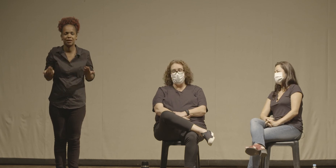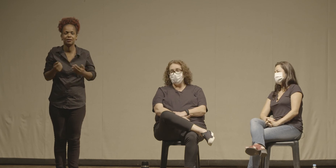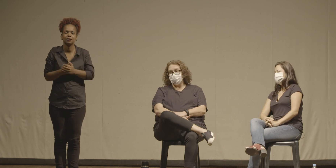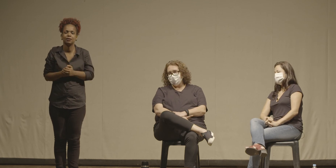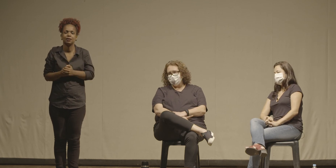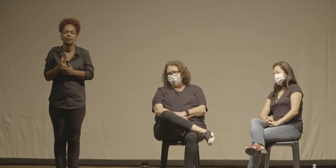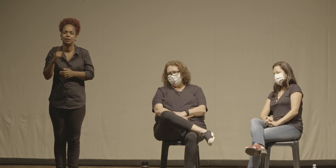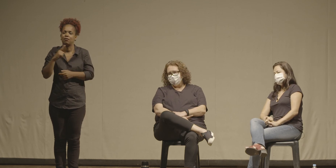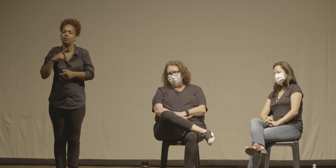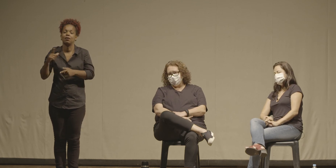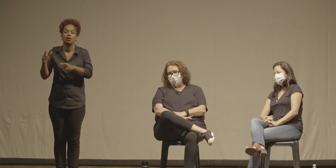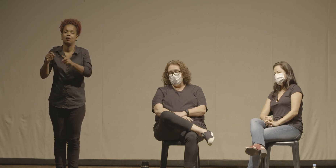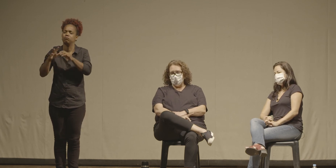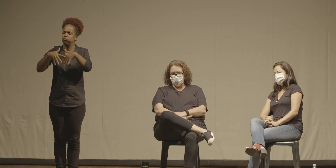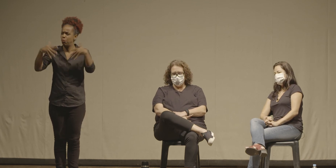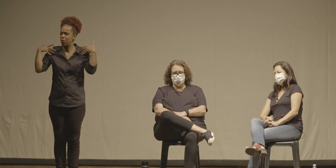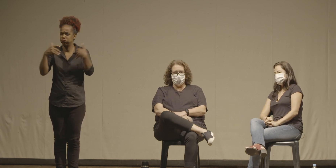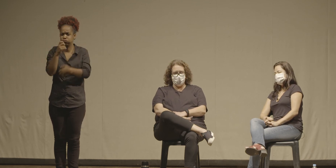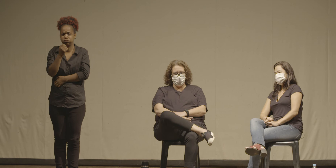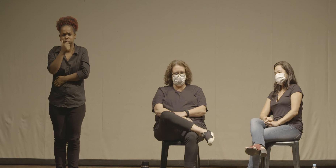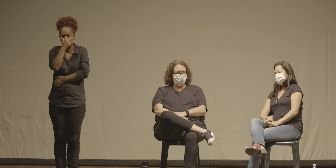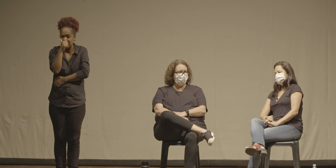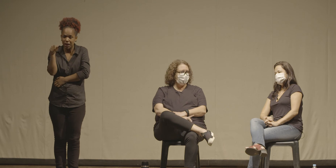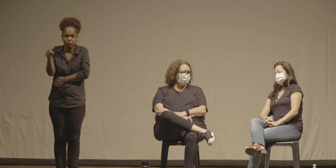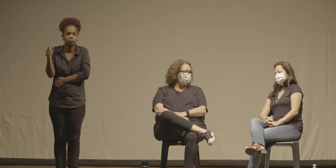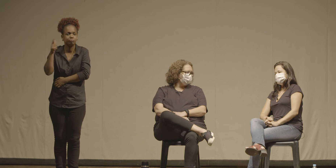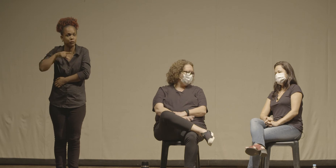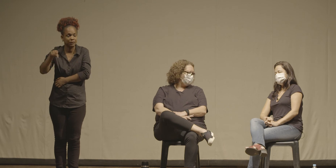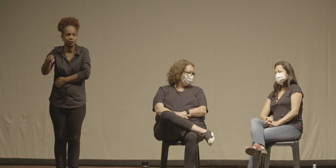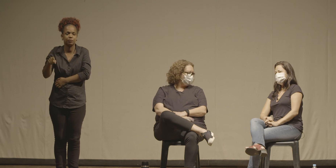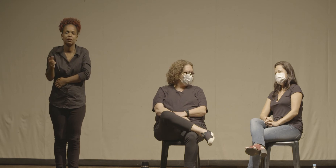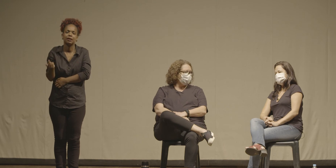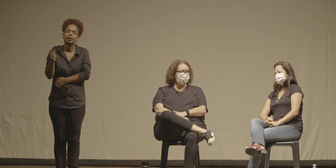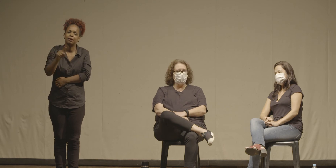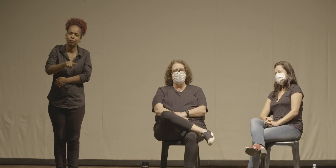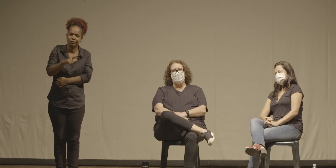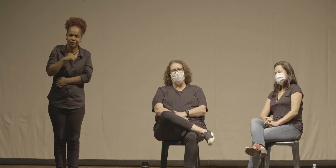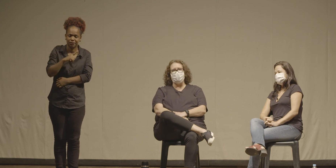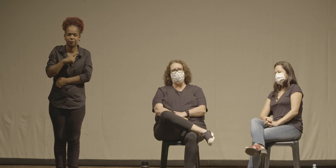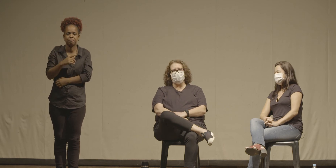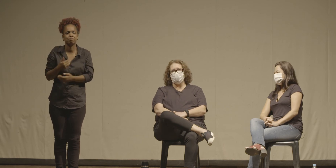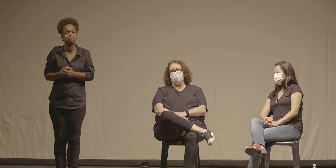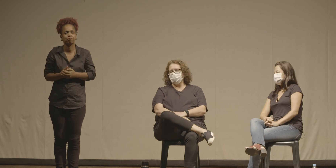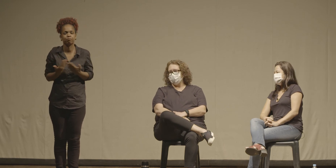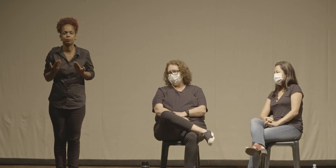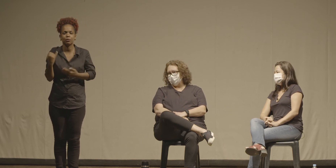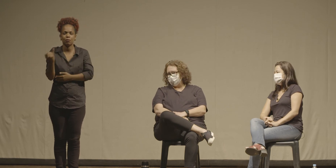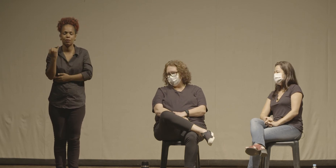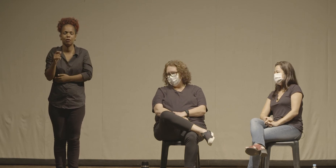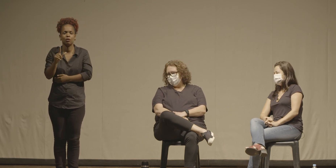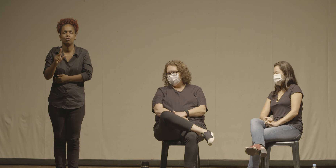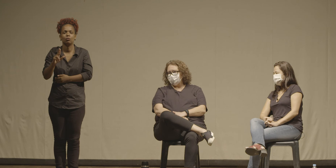o ginásio lotou. E depois a gente tem isso que foi falado, mas en passant, a importância do Luciano